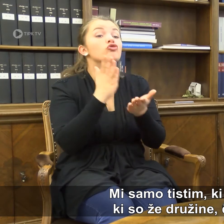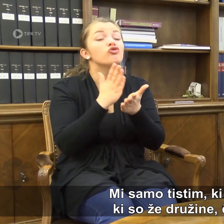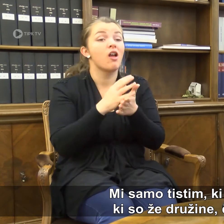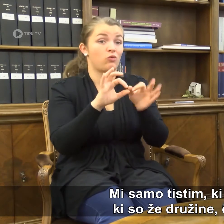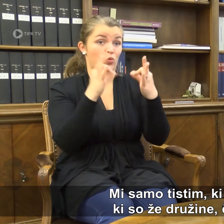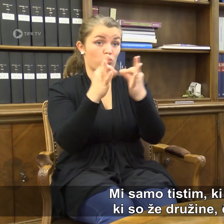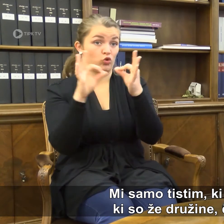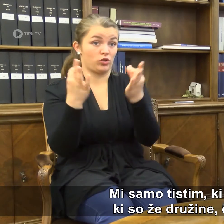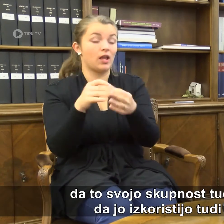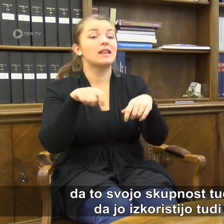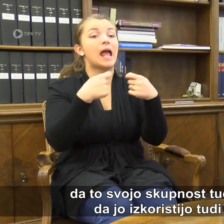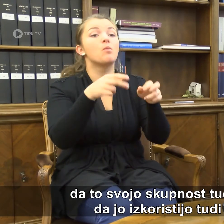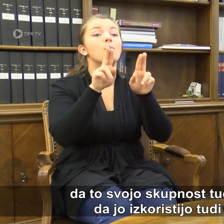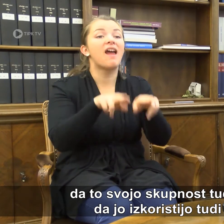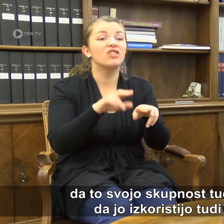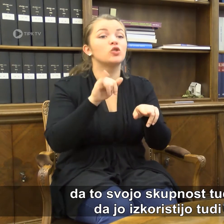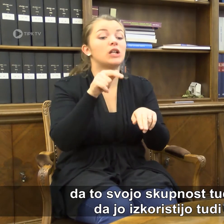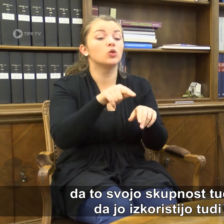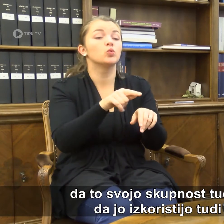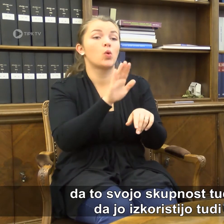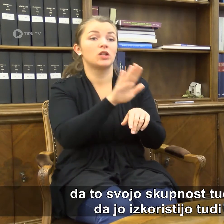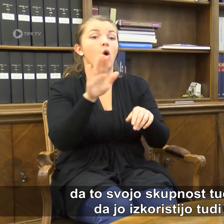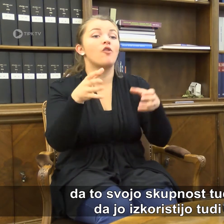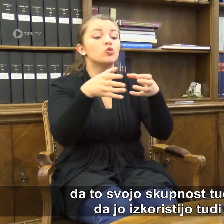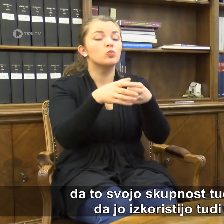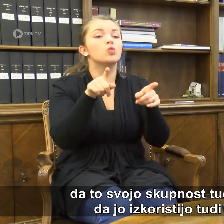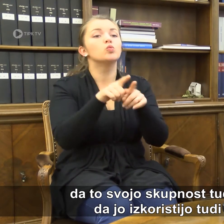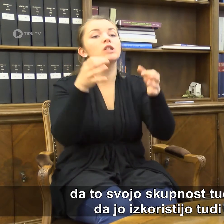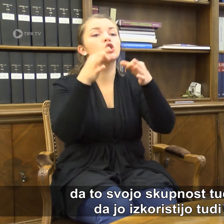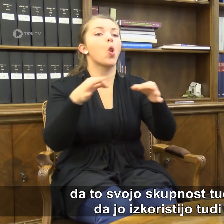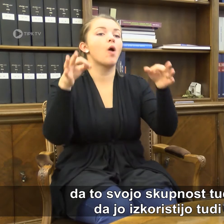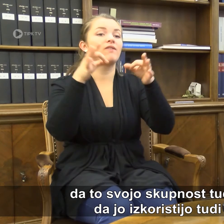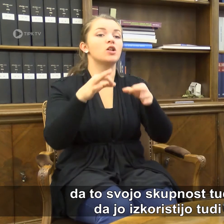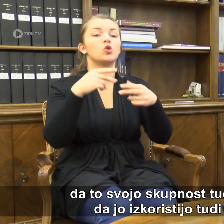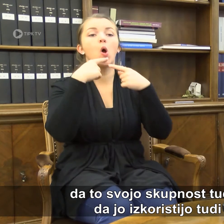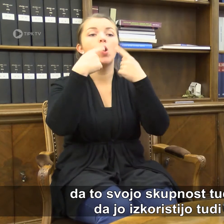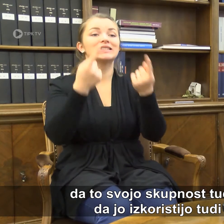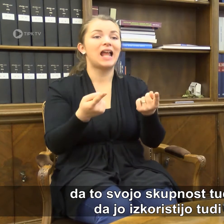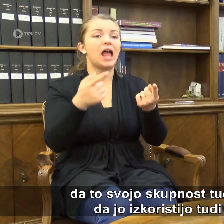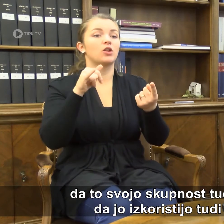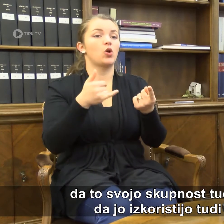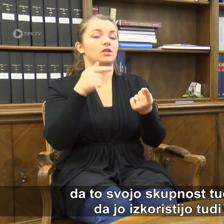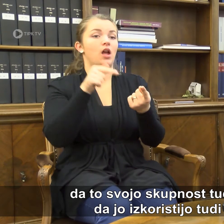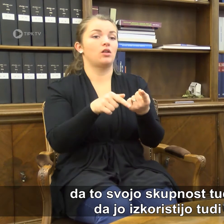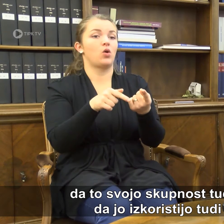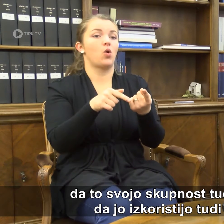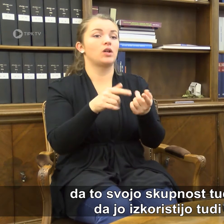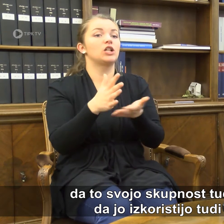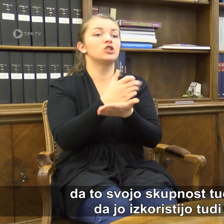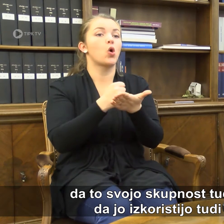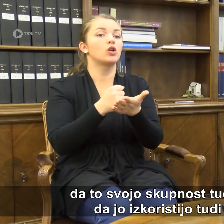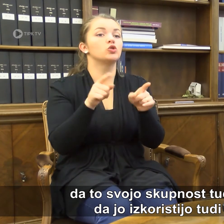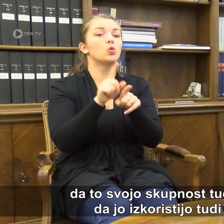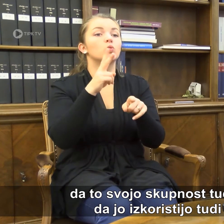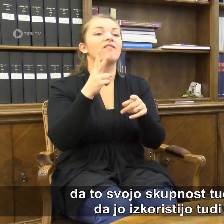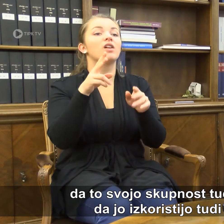družine, dajemo pravico, da to svojo skupnost tudi slovesno naznanijo, da jo izkoristijo